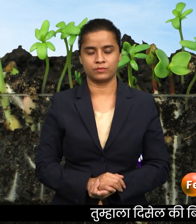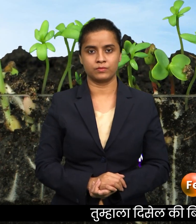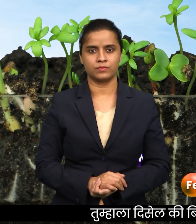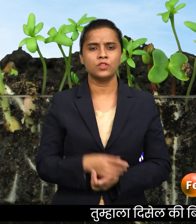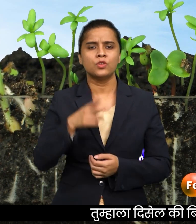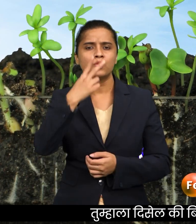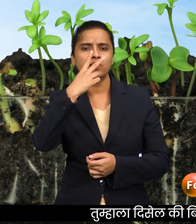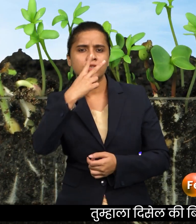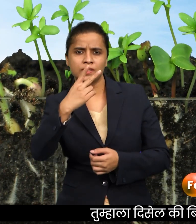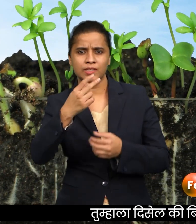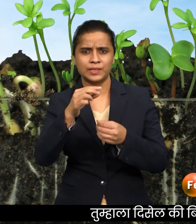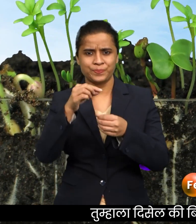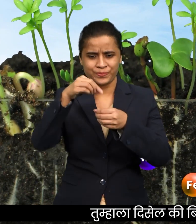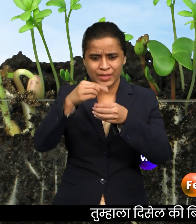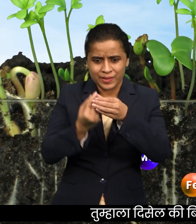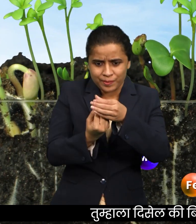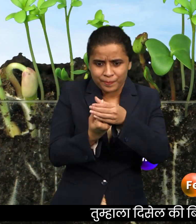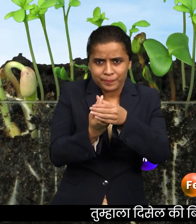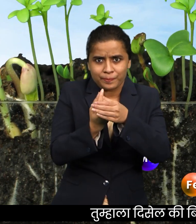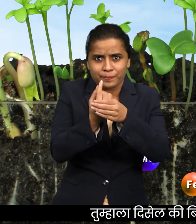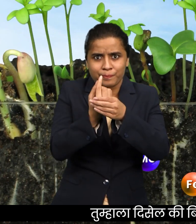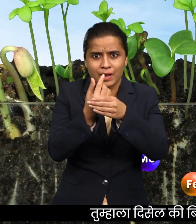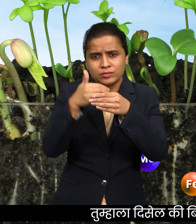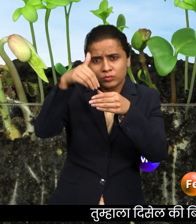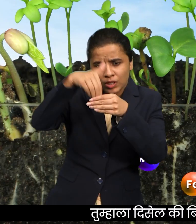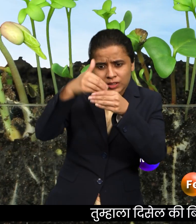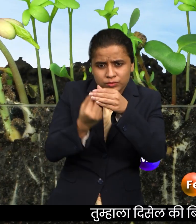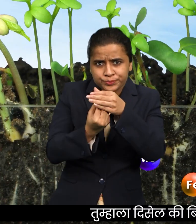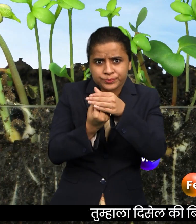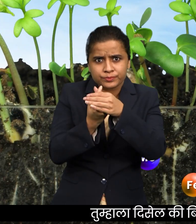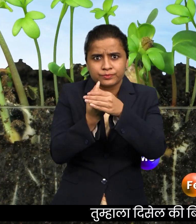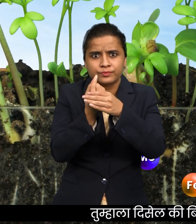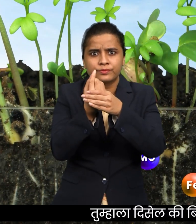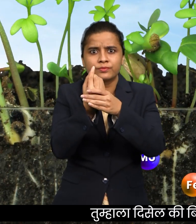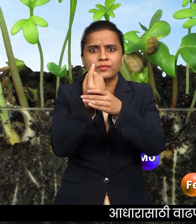तुम्हाला दिसेल की बियाणाच्या आतून